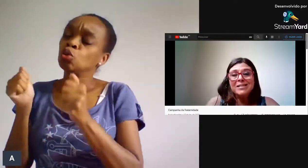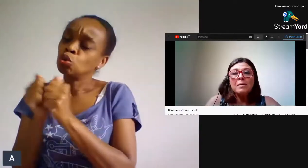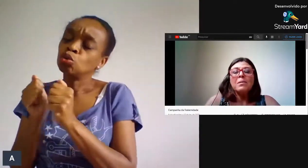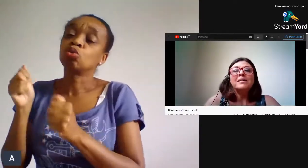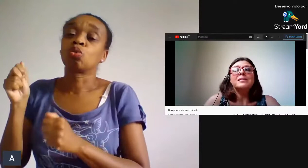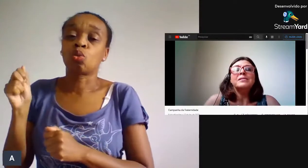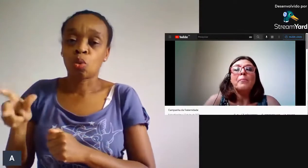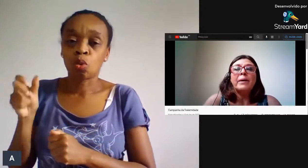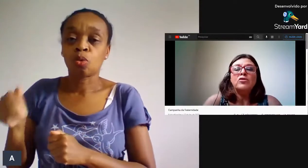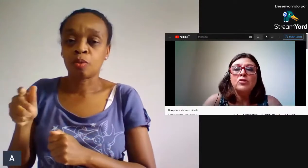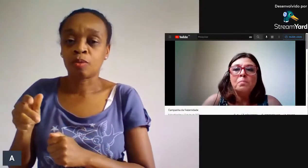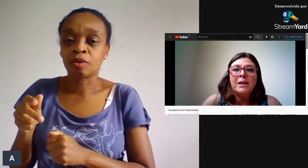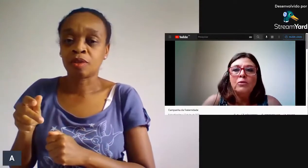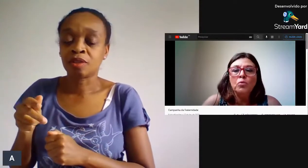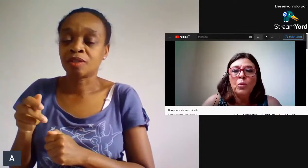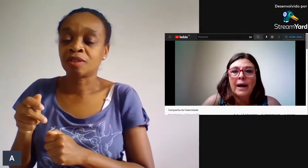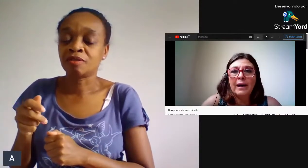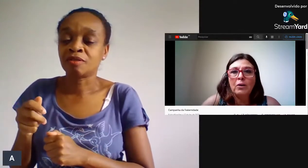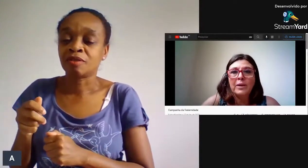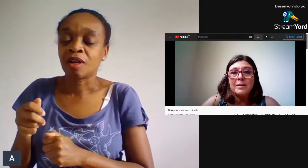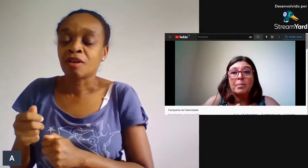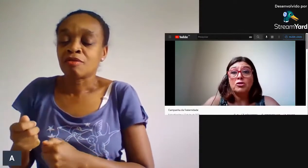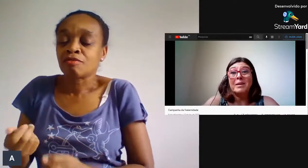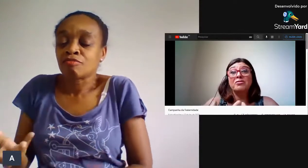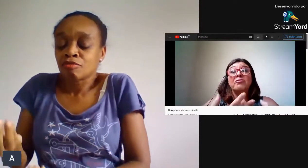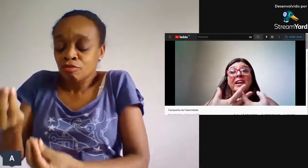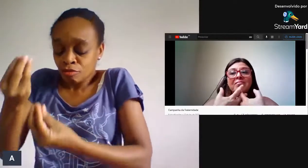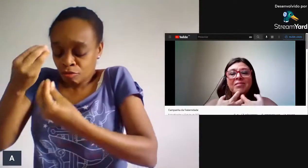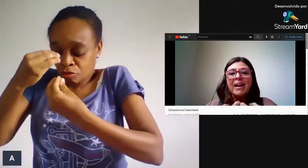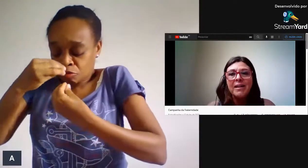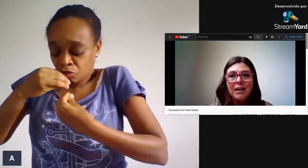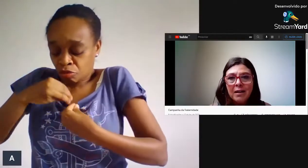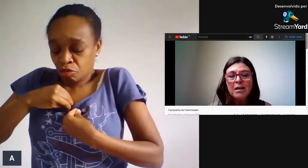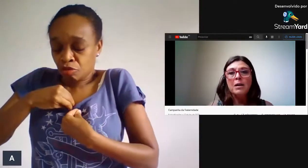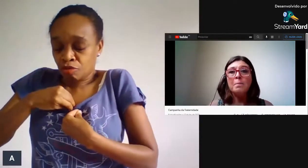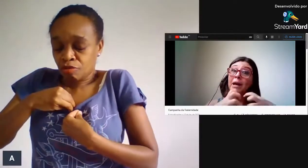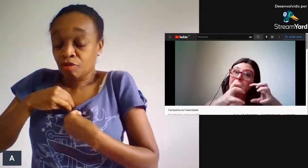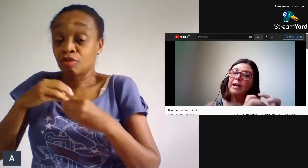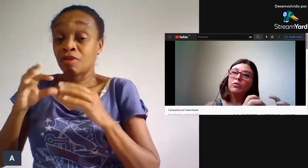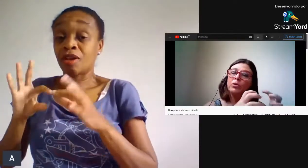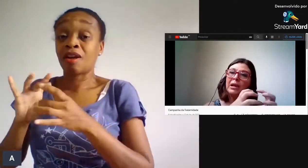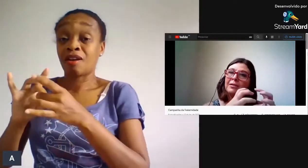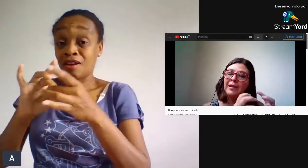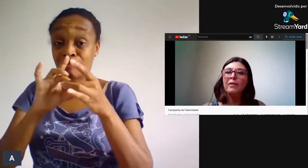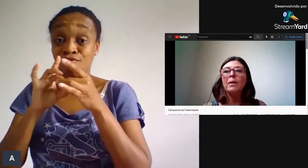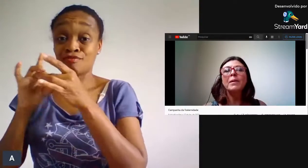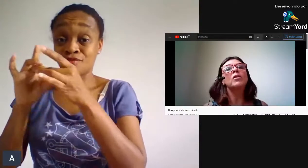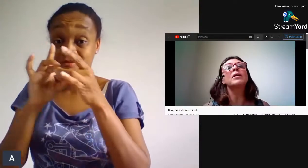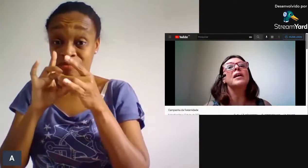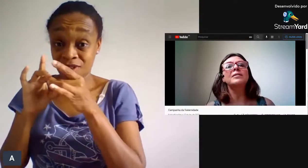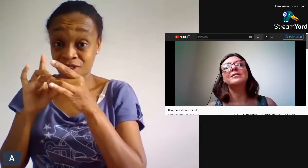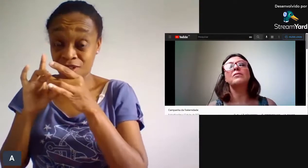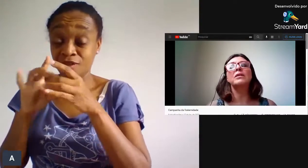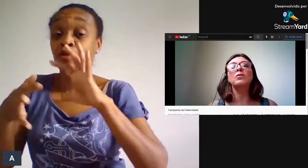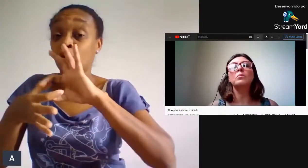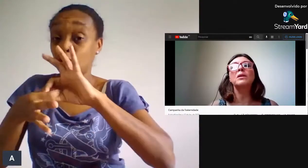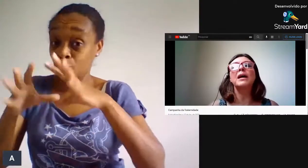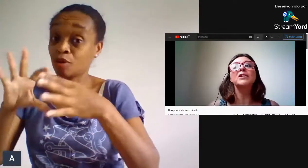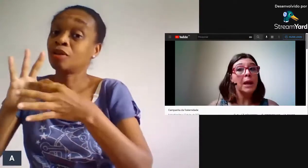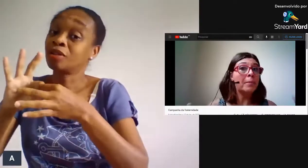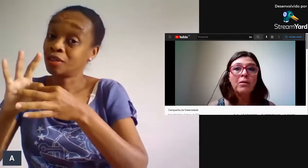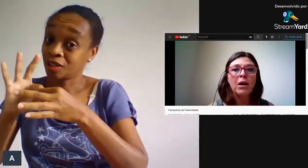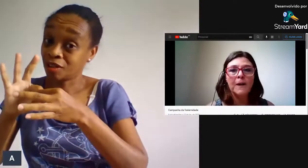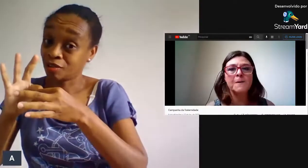era trazer mais essa parte espiritual, essa parte mais fraterna para dentro da célula menor, que é a célula